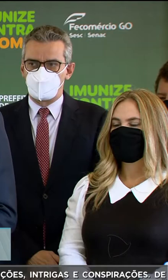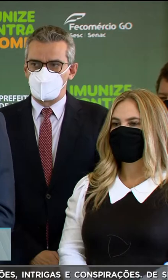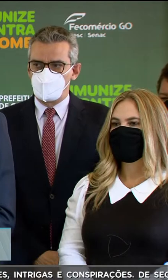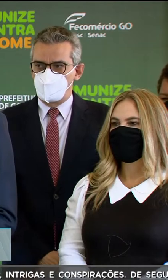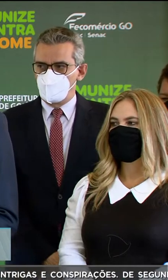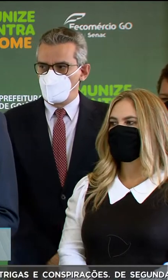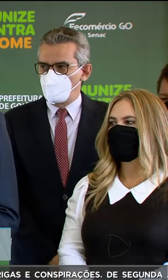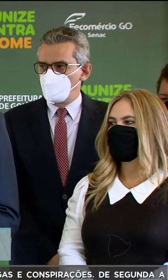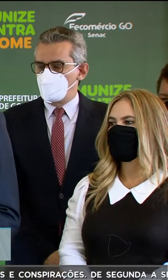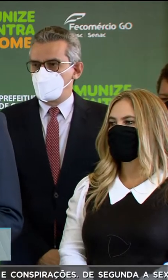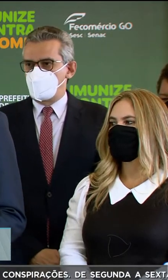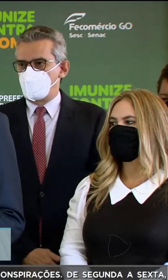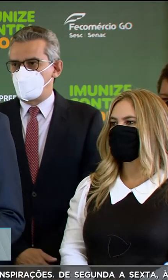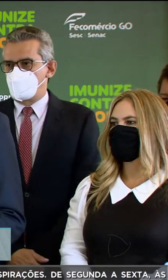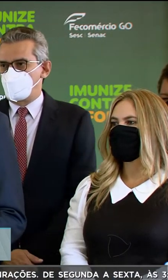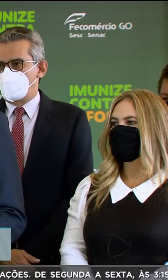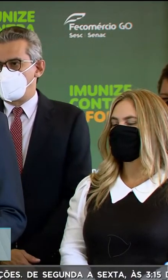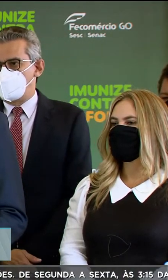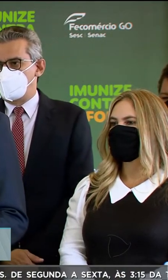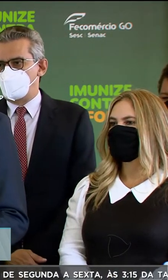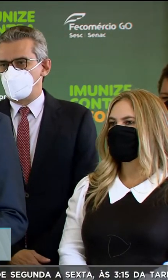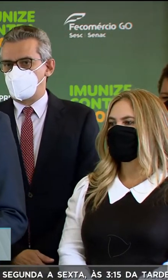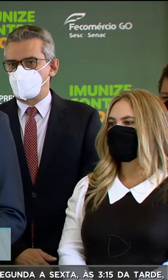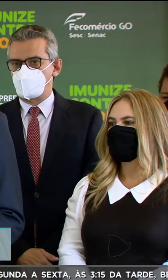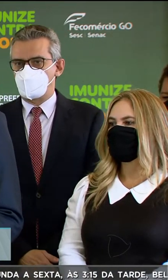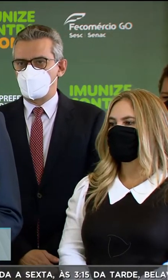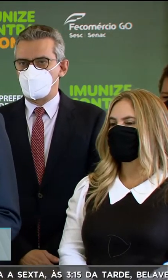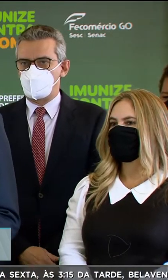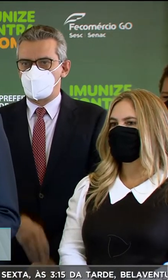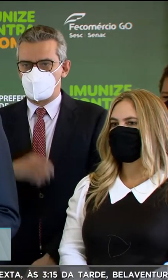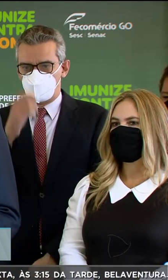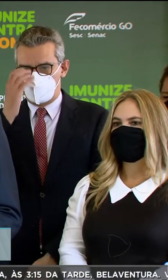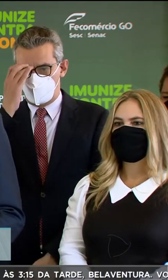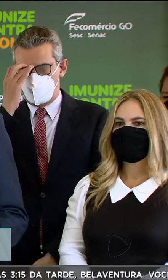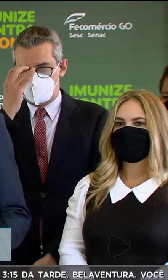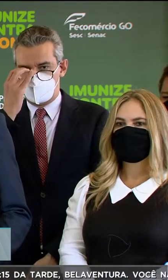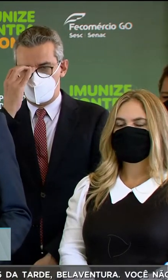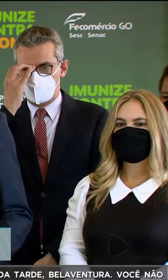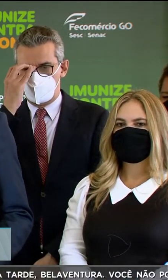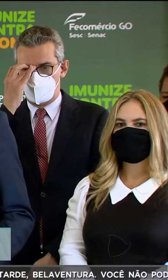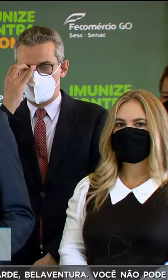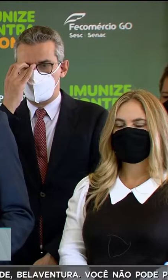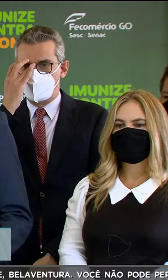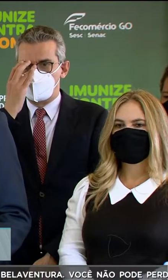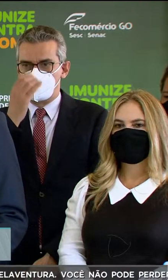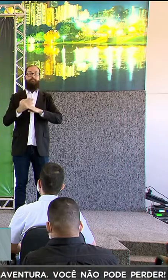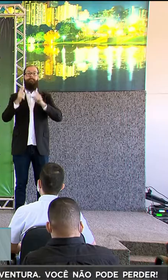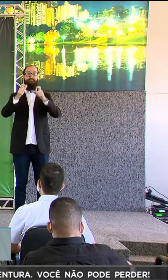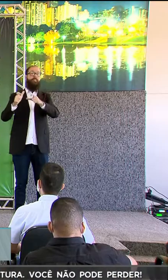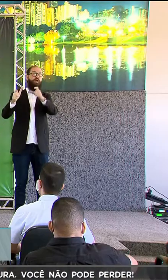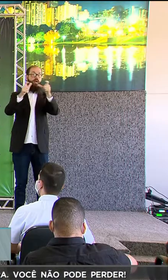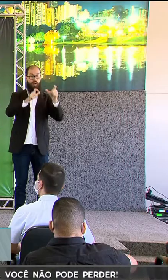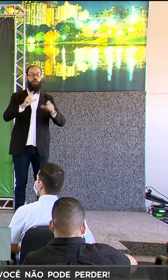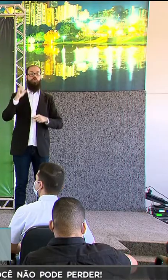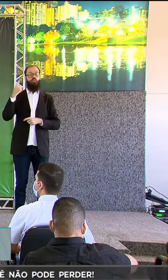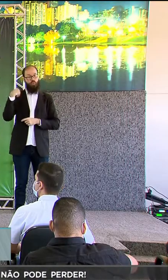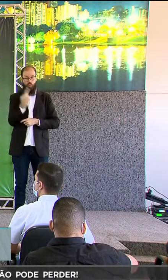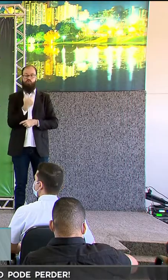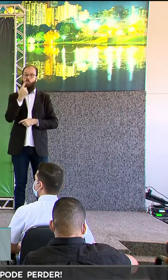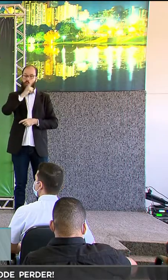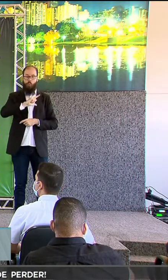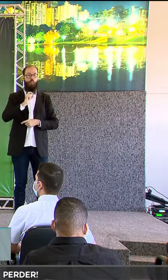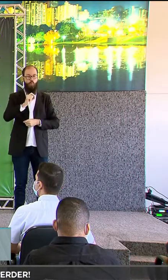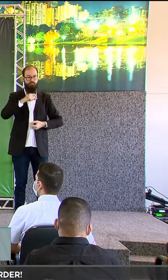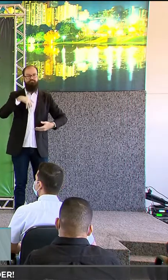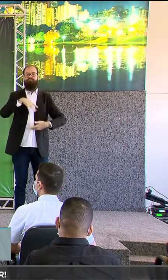situação de dificuldade poderem ter a sua fome saciada e a sua esperança renovada. A campanha Imunize